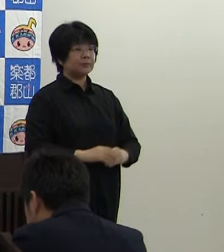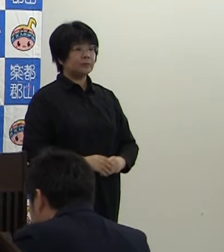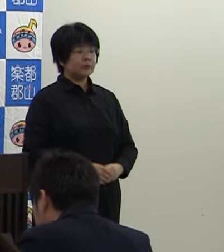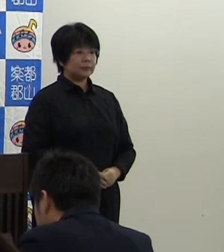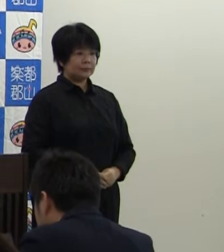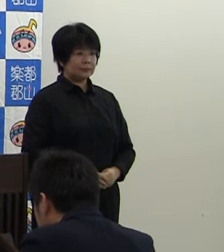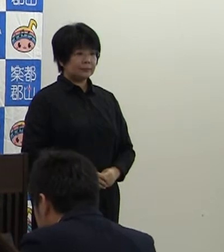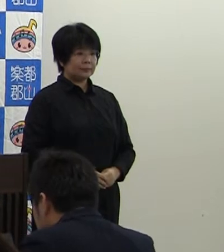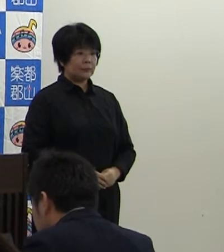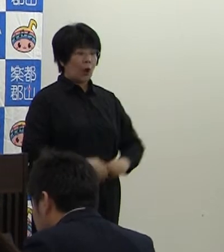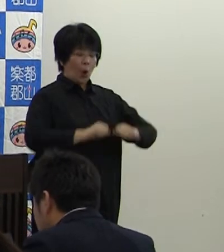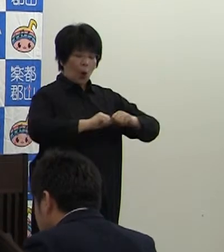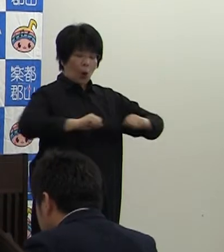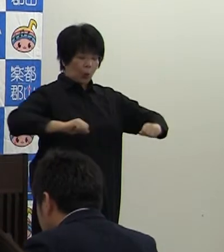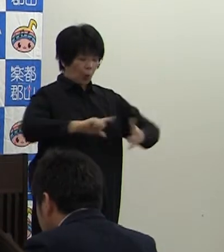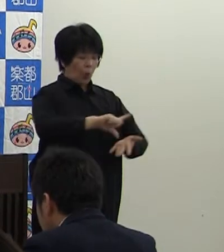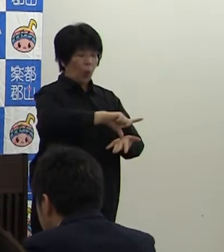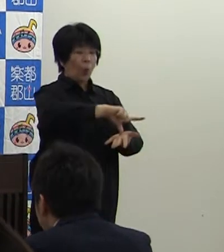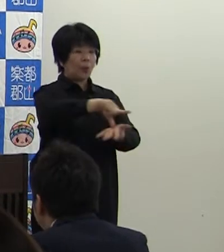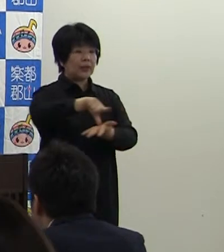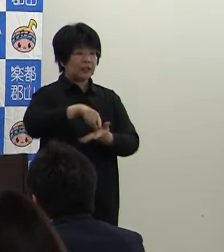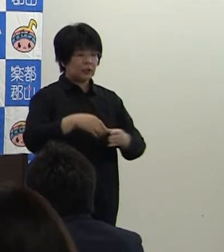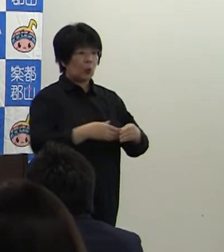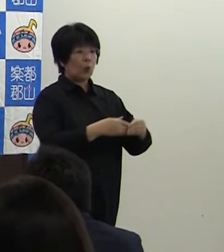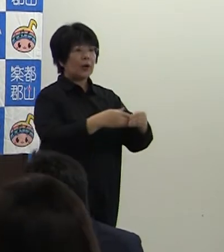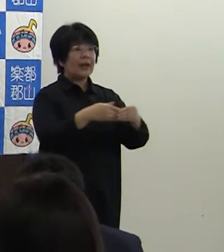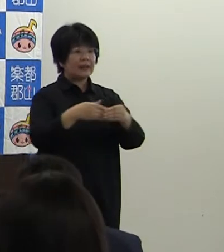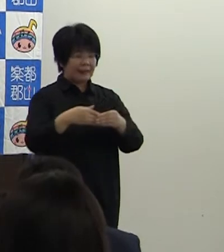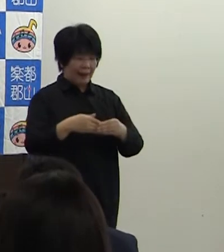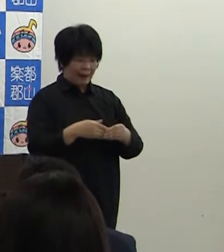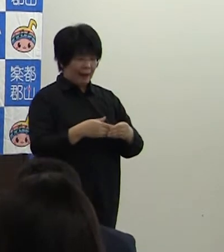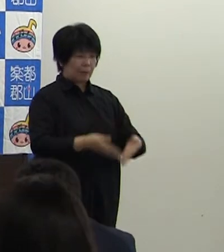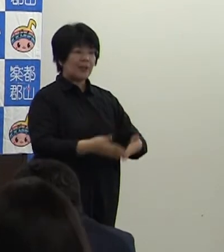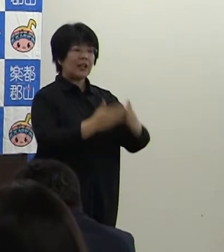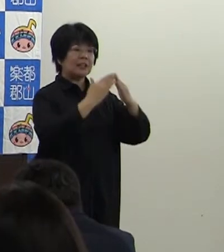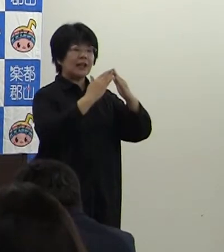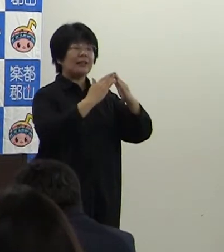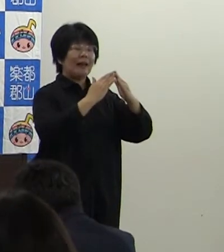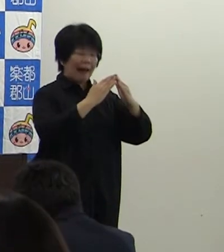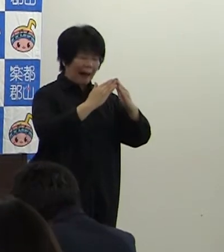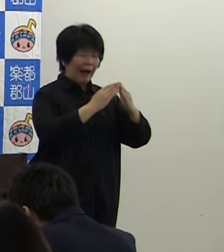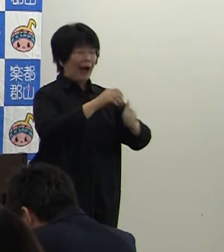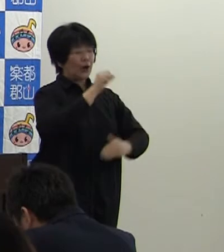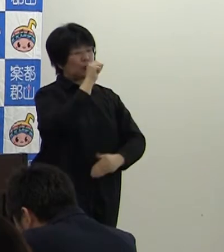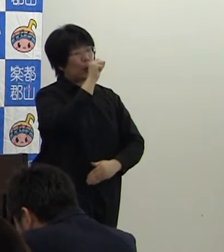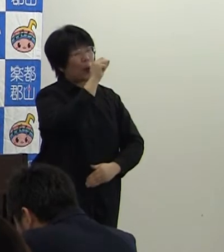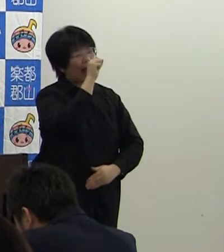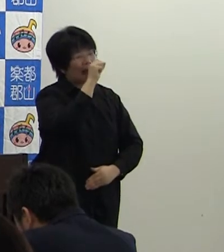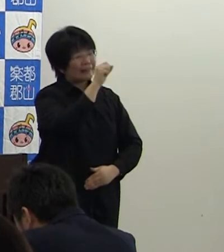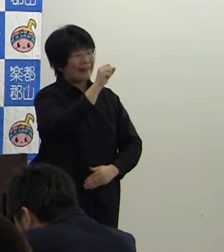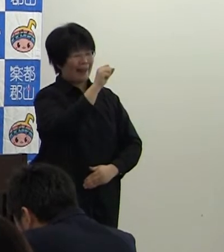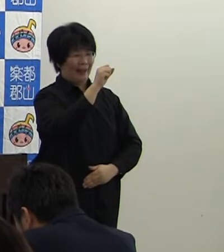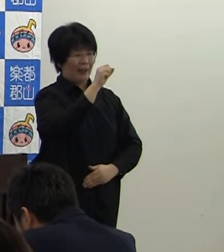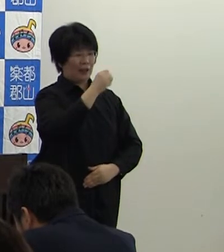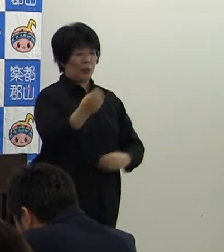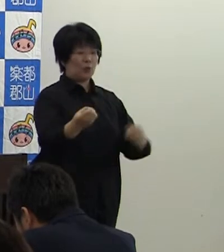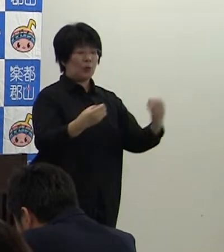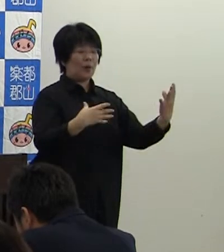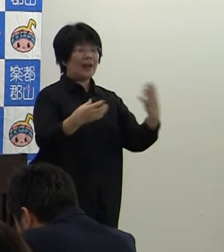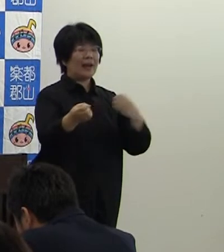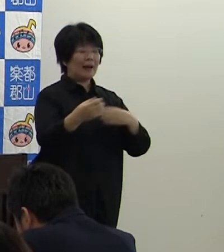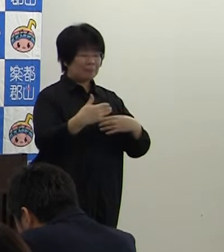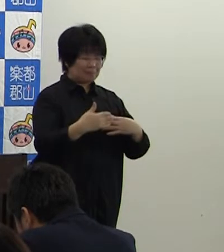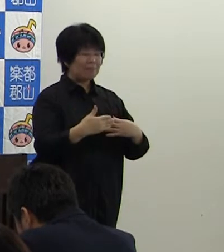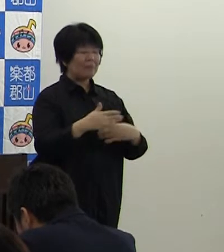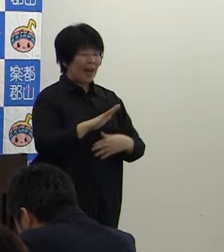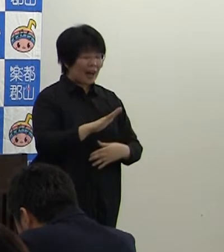こういう広域圏連携作ってよかったと言っていただけるようなことについてしていただくのが一番大事でございまして